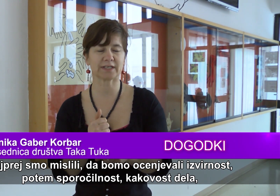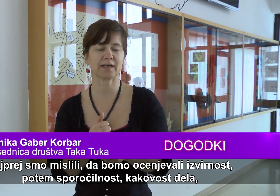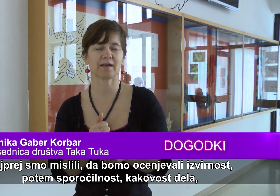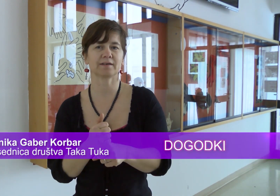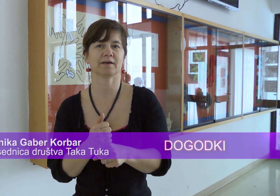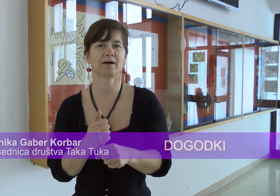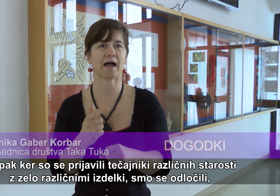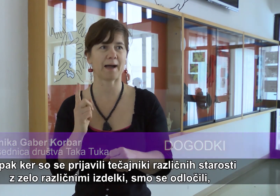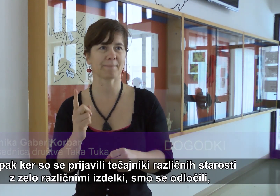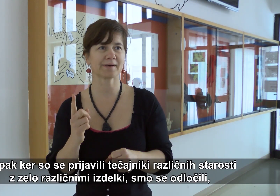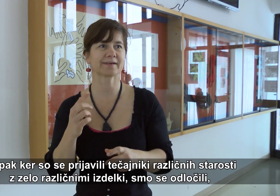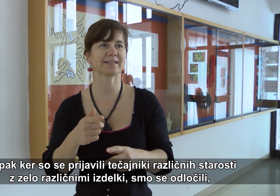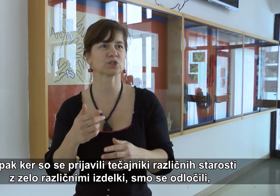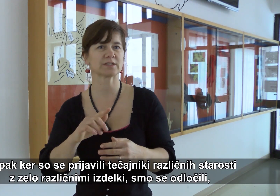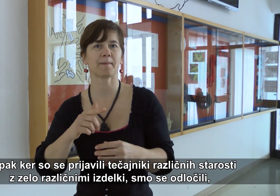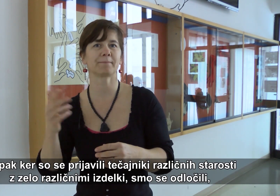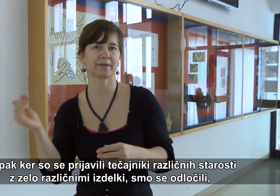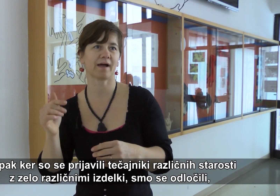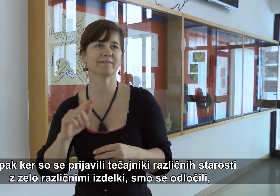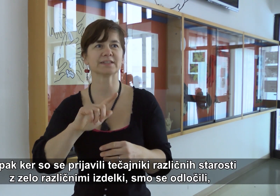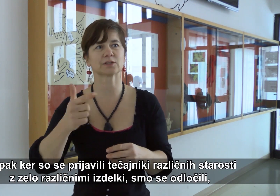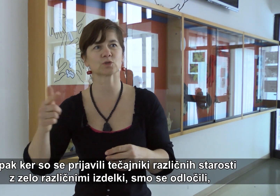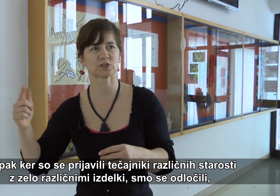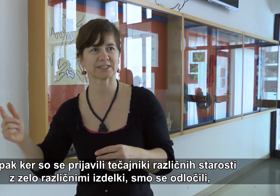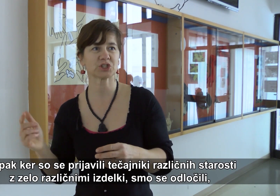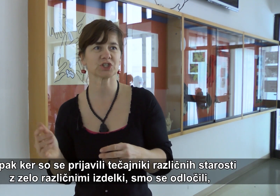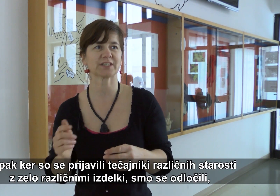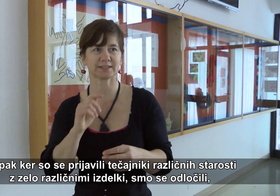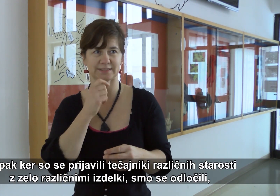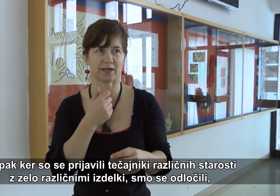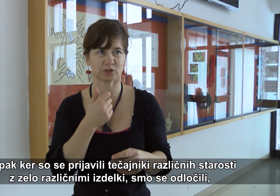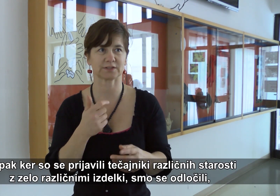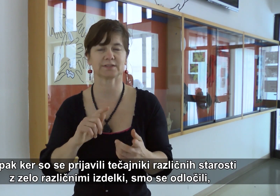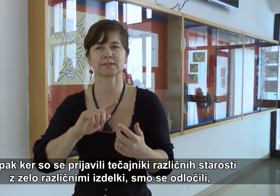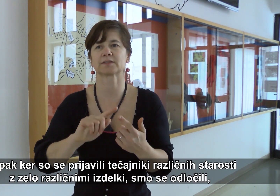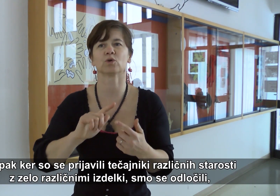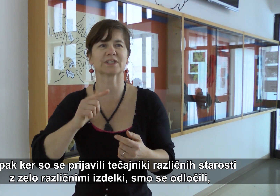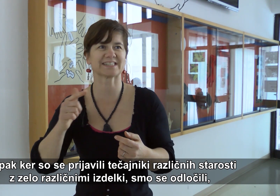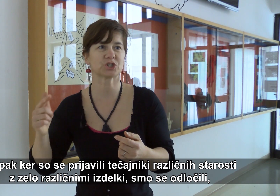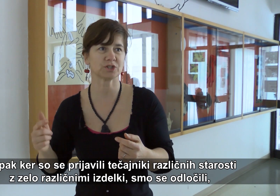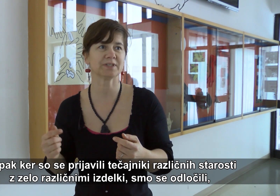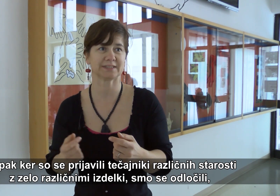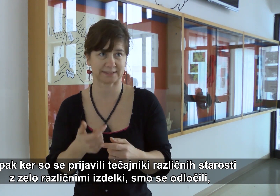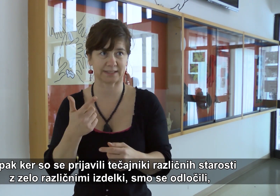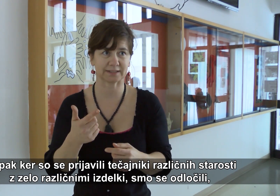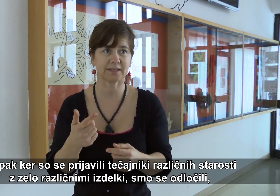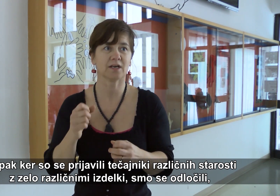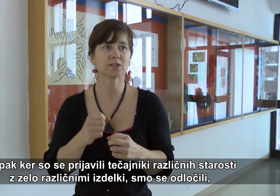dela, ampak ker so se prijavili zelo različnih starosti, z zelo različnimi izdelki, smo